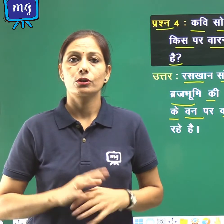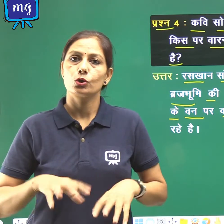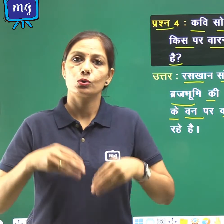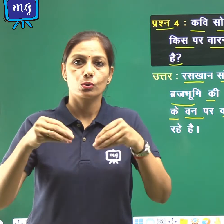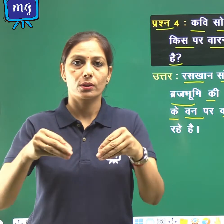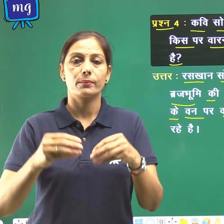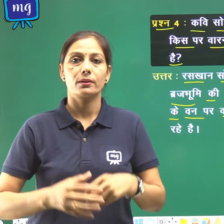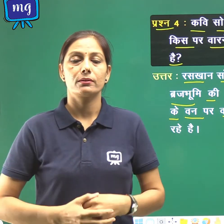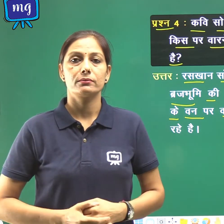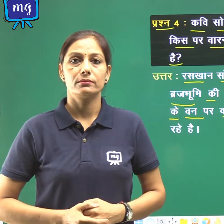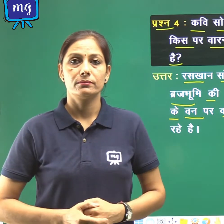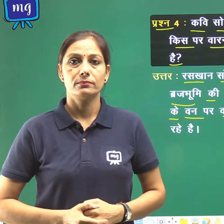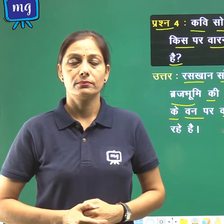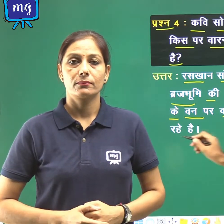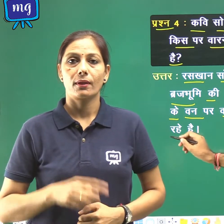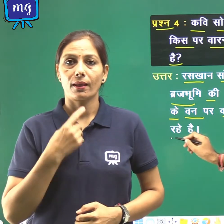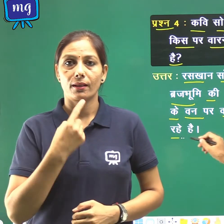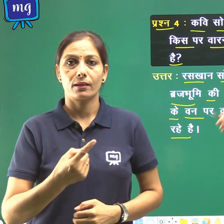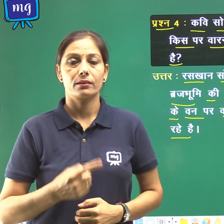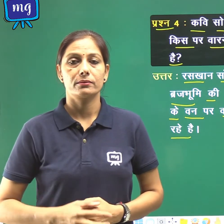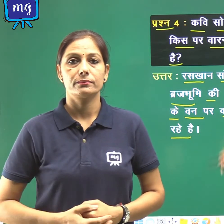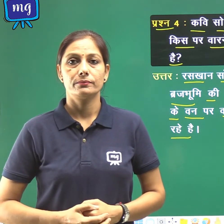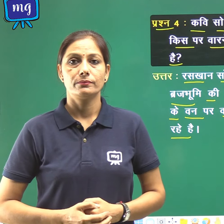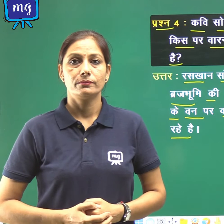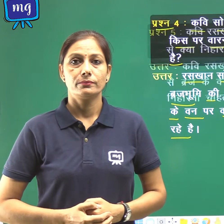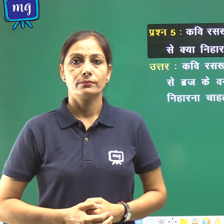वारने के लिए कह रहे हैं।